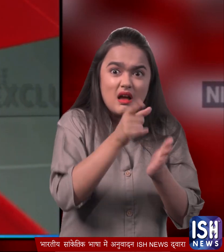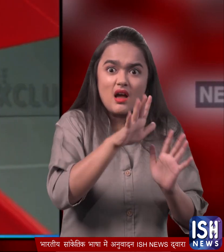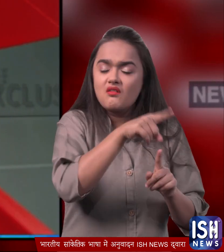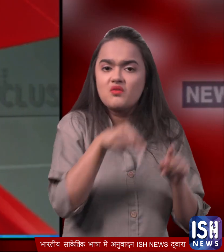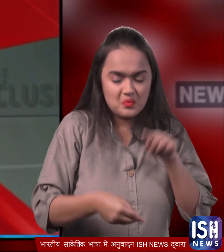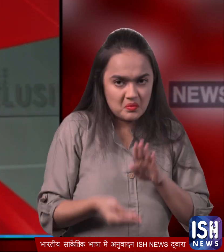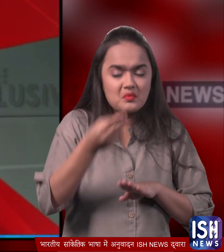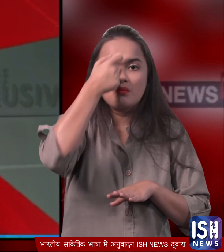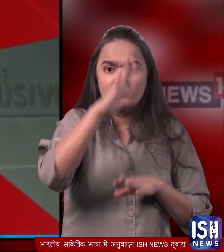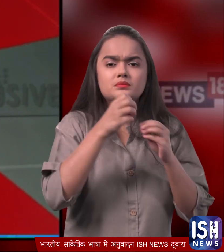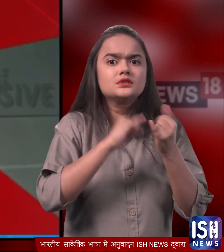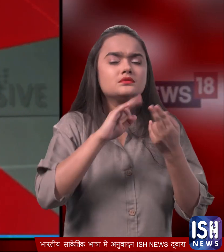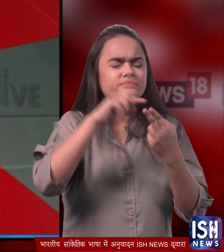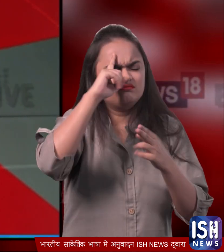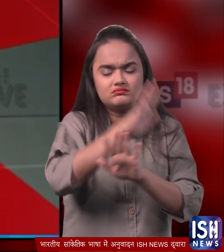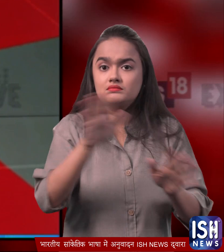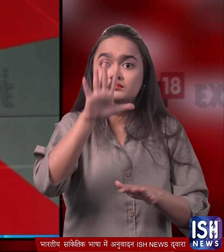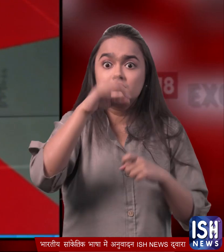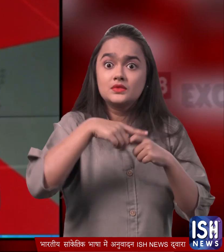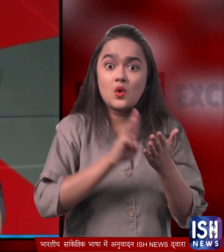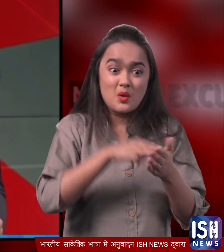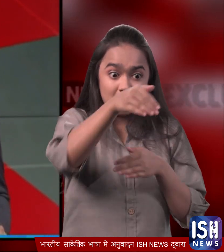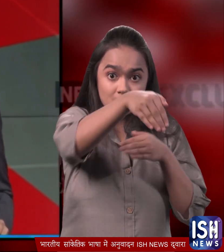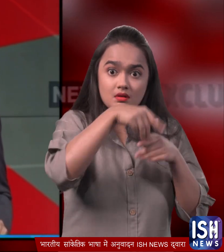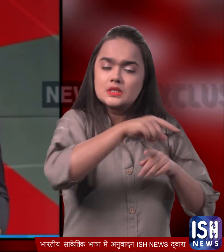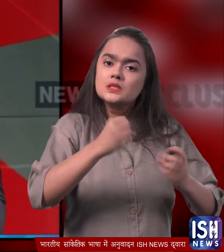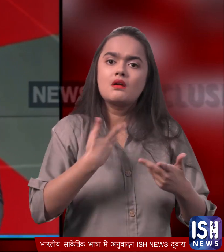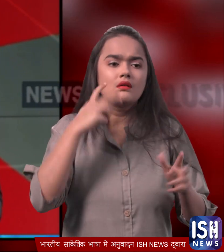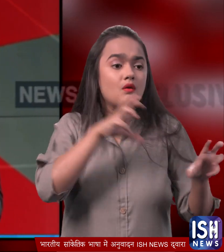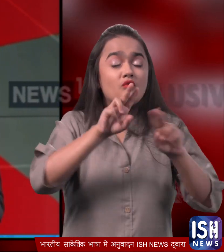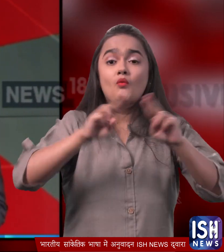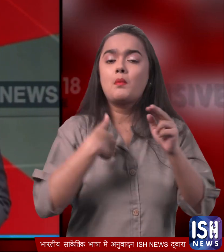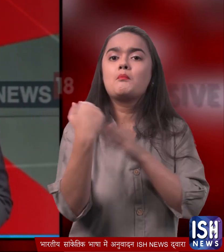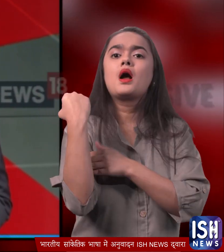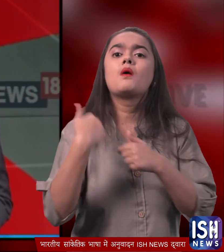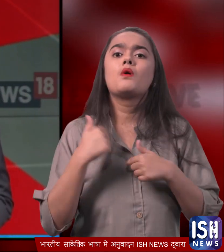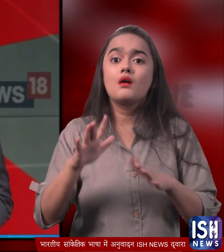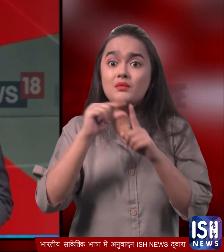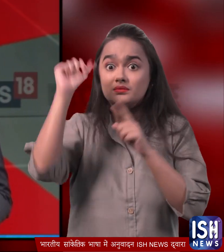सुरक्षा के लिए खतरा बन चुकी है। इसलिए बीएसएफ ने सीमा के 50 किलोमीटर अंदर तक अपनी निगरानी को